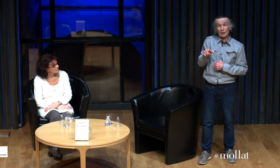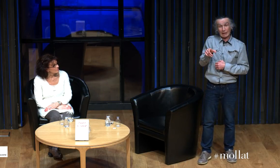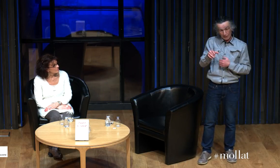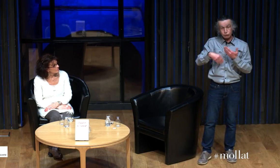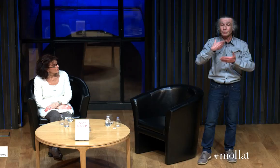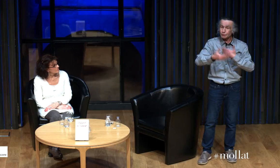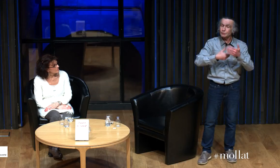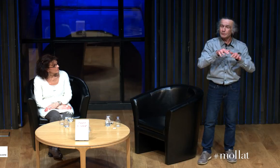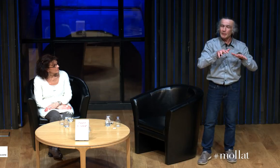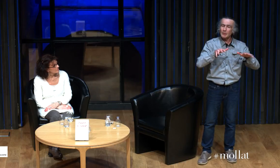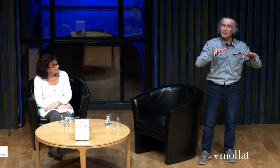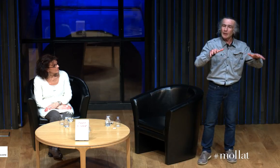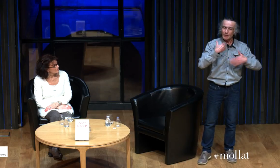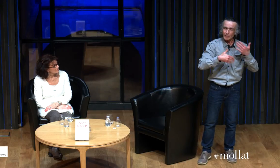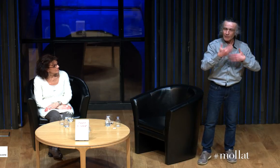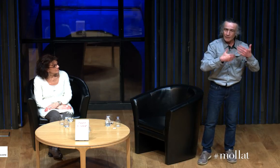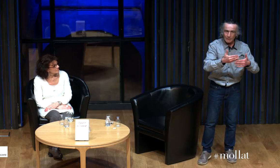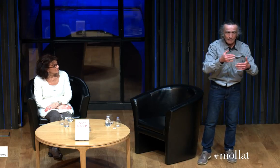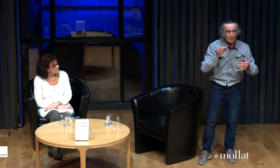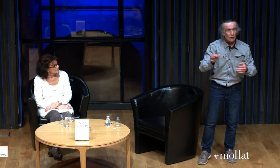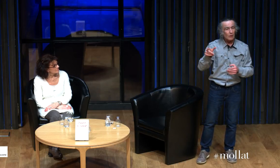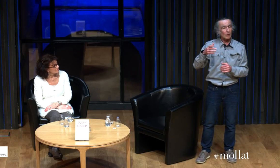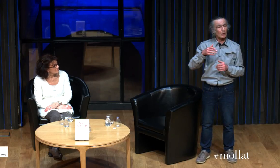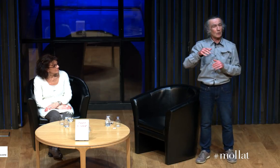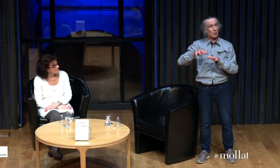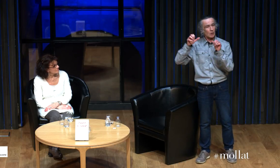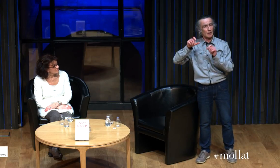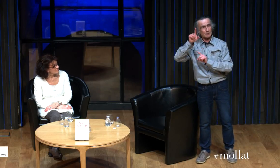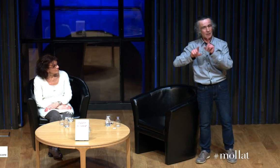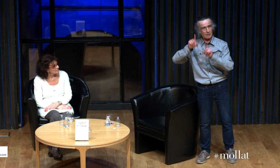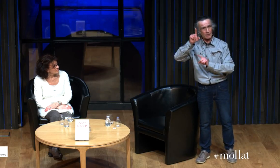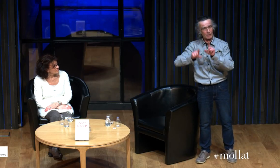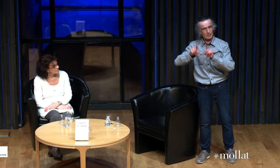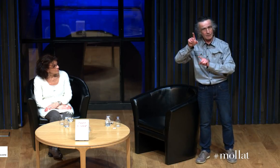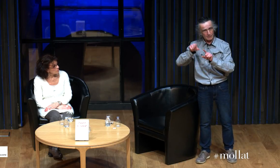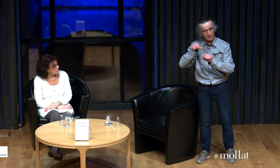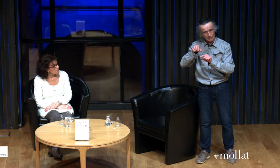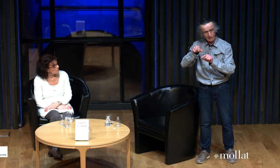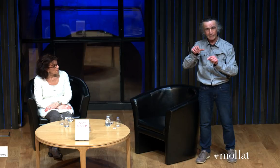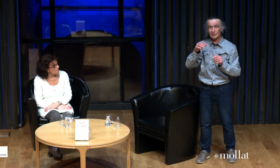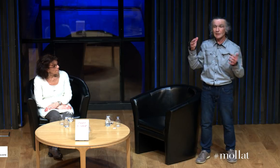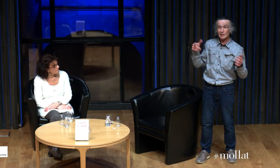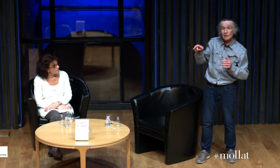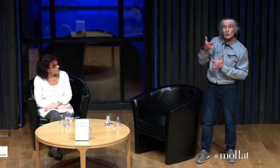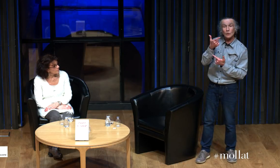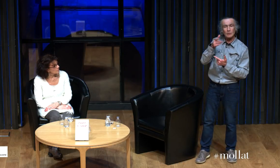accessibles pour les sourds. Donc, il y a eu une grande évolution. Et au congrès de Milan,